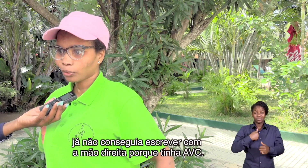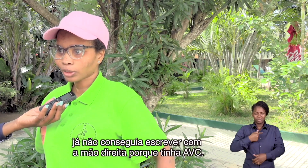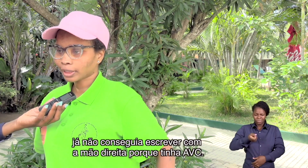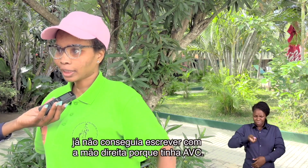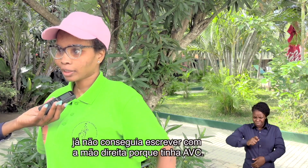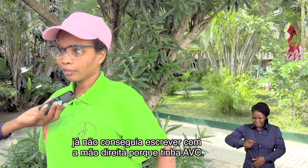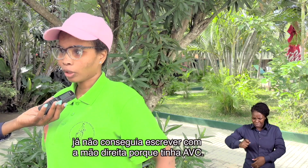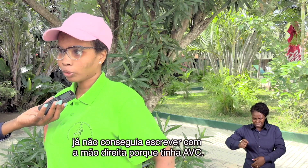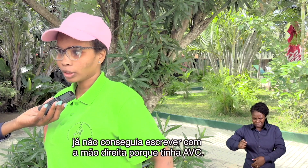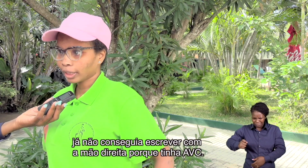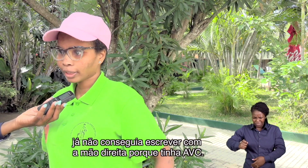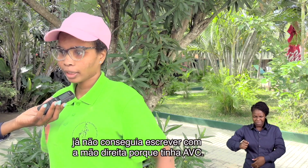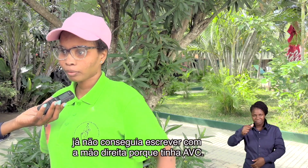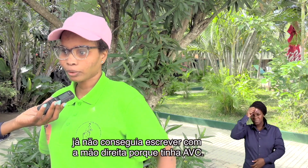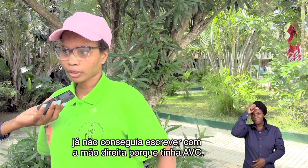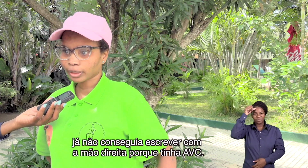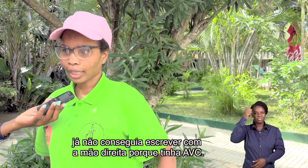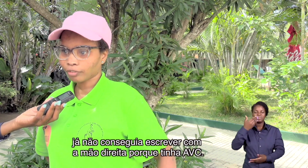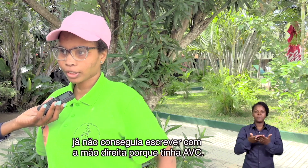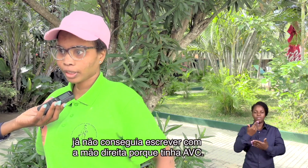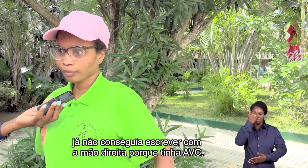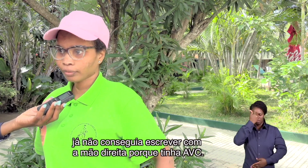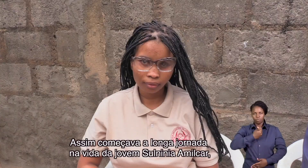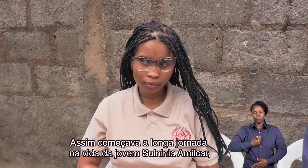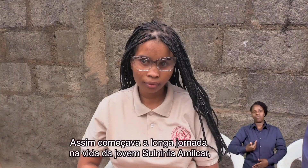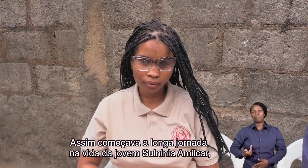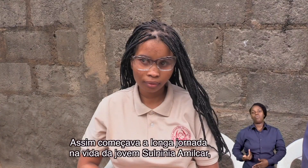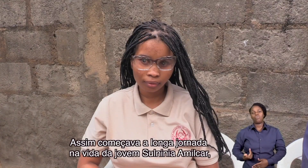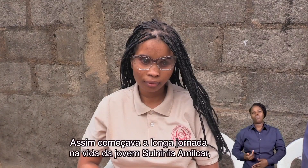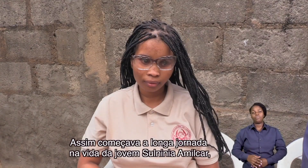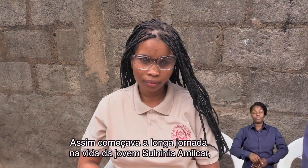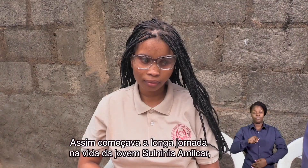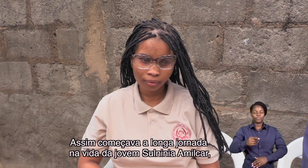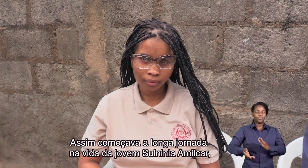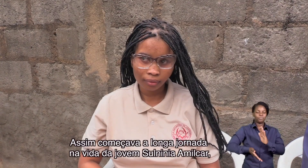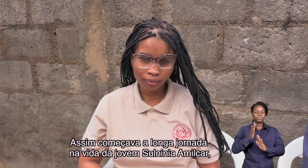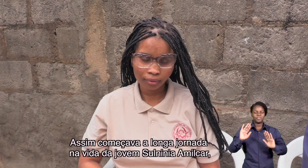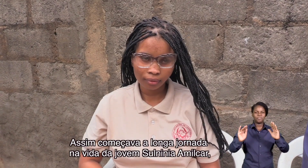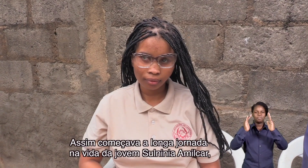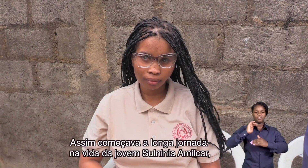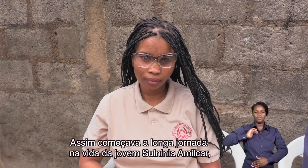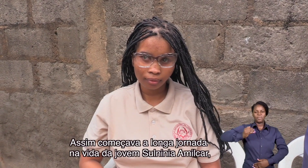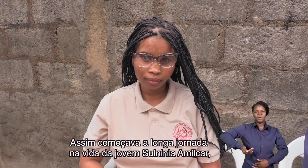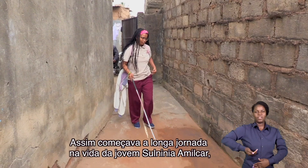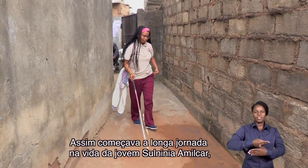não conseguia escrever com a mão direita porque tinha AVC. Assim começava a longa jornada da vida da jovem